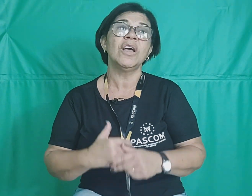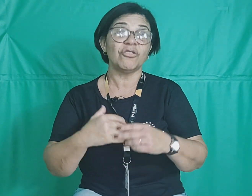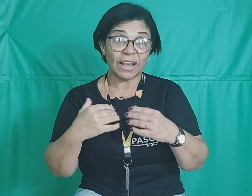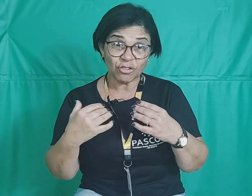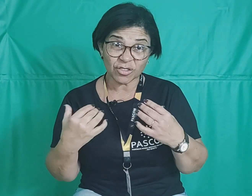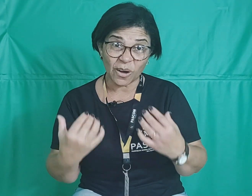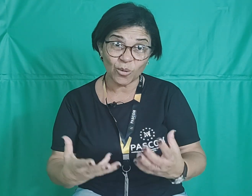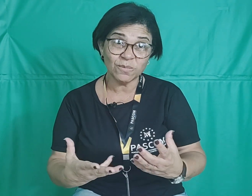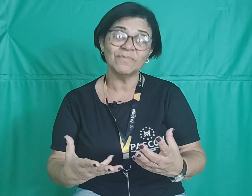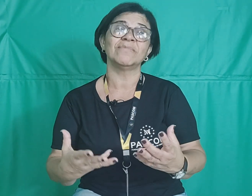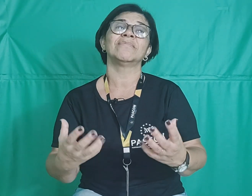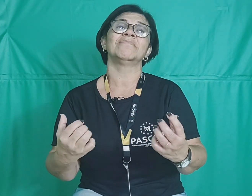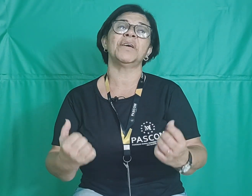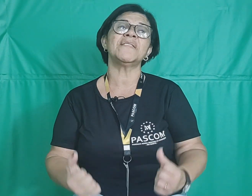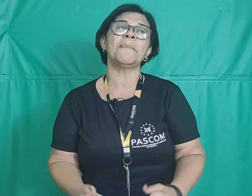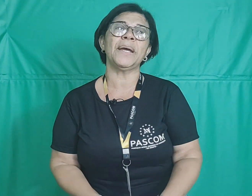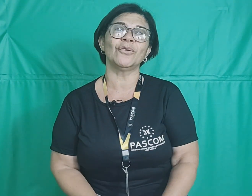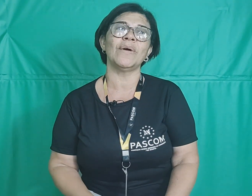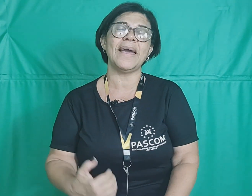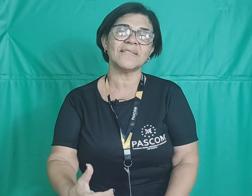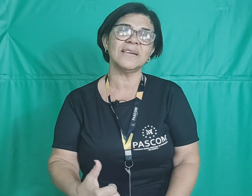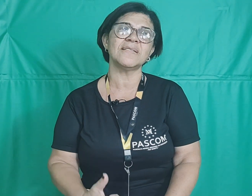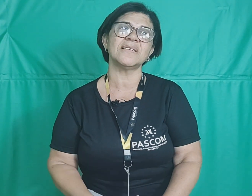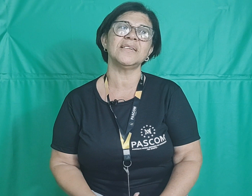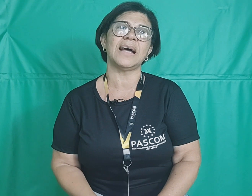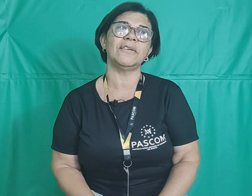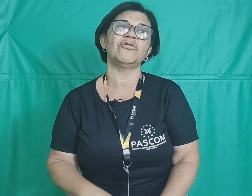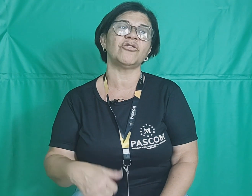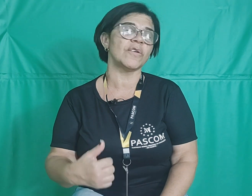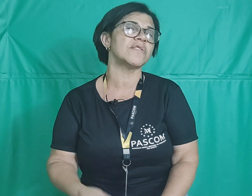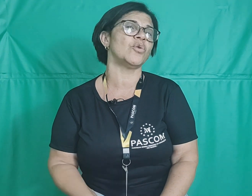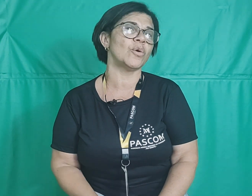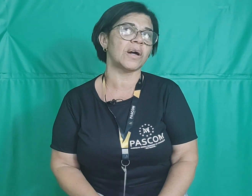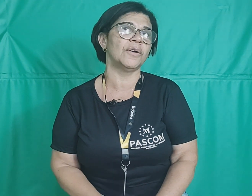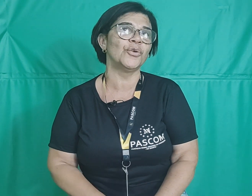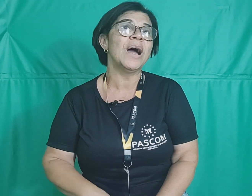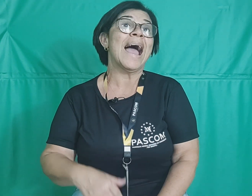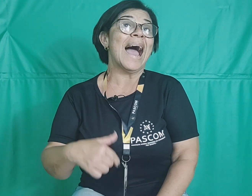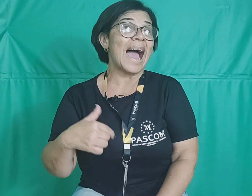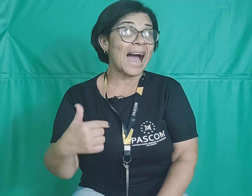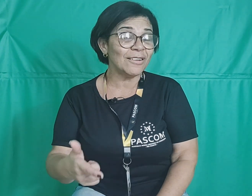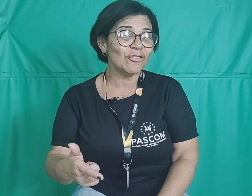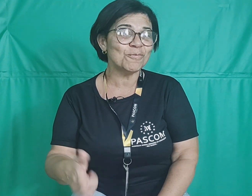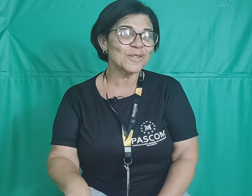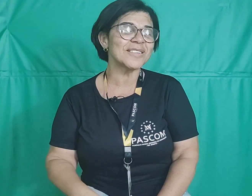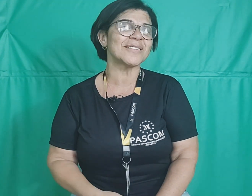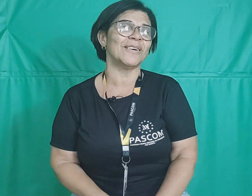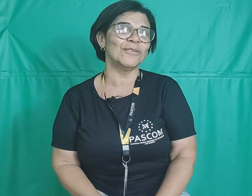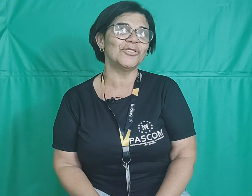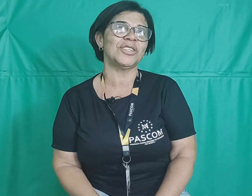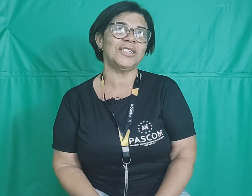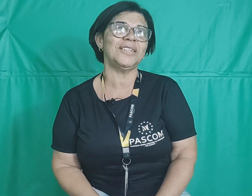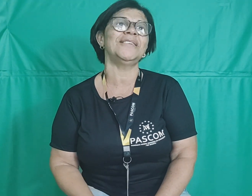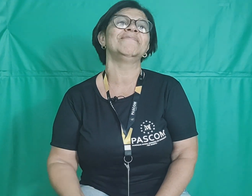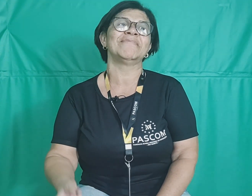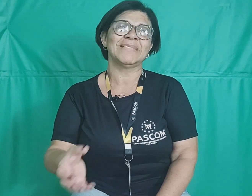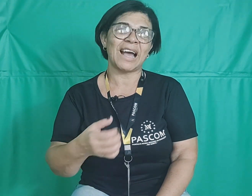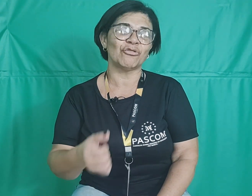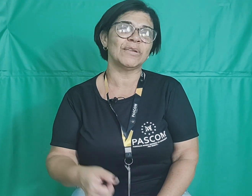já estão percebendo essa necessidade, já estão se colocando à disposição de ajudar